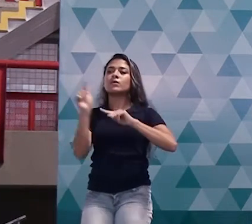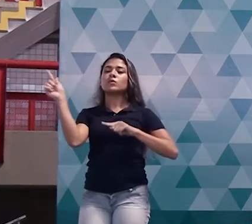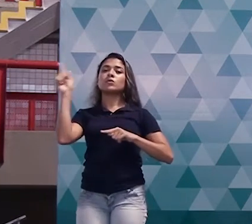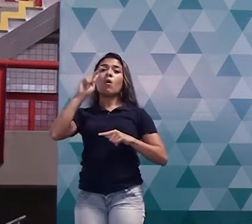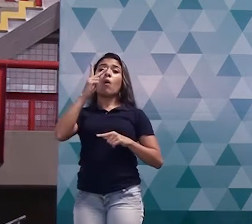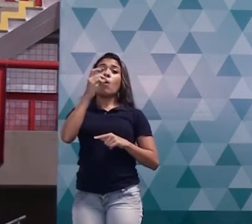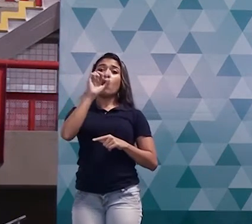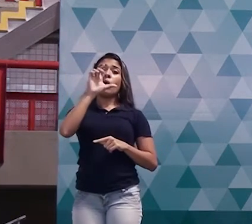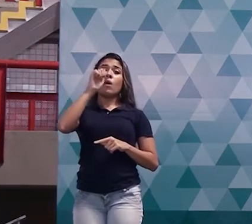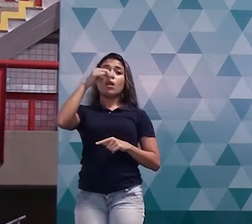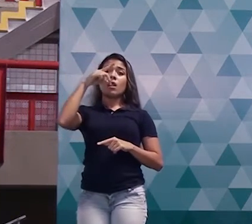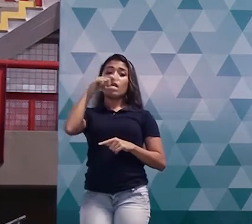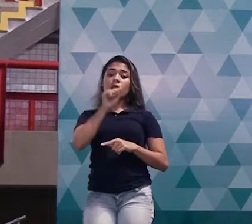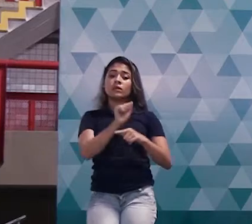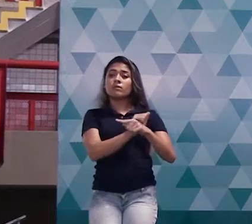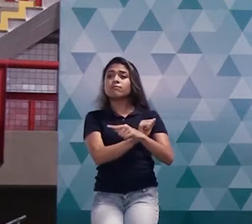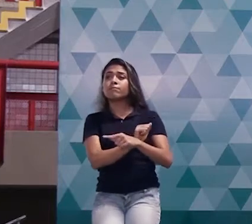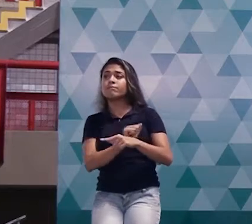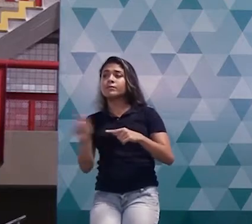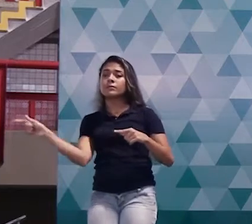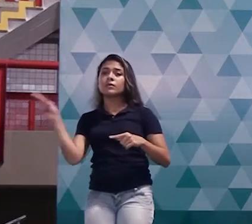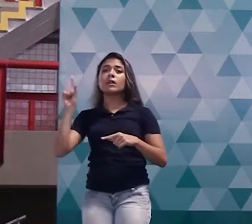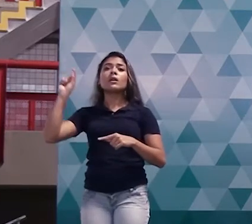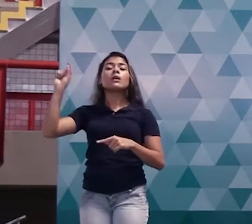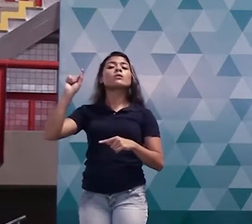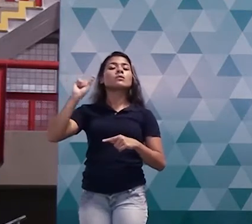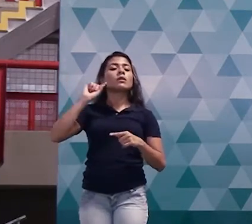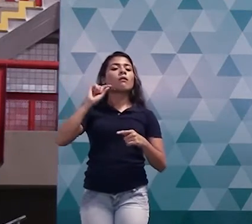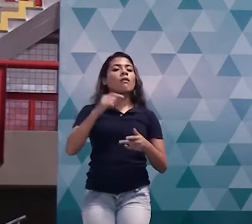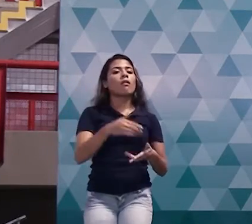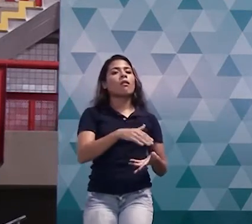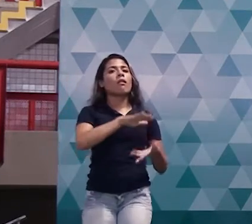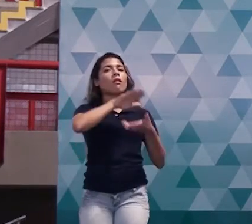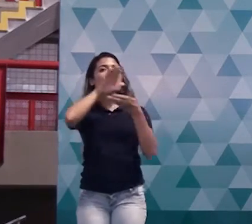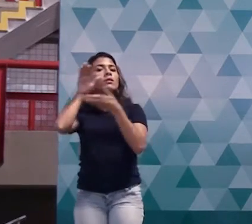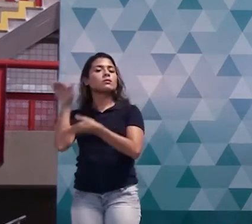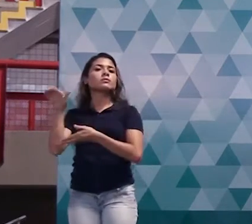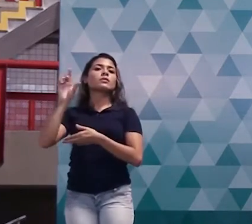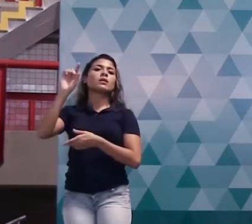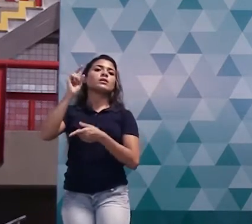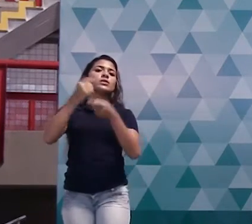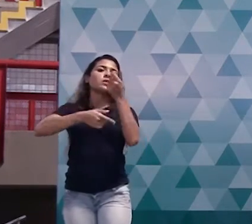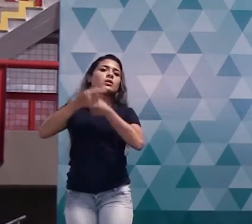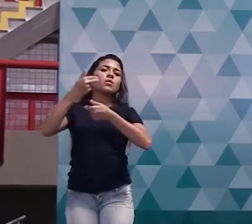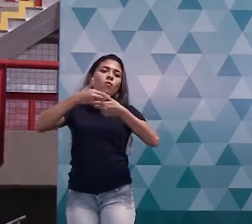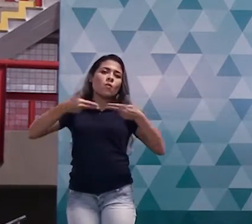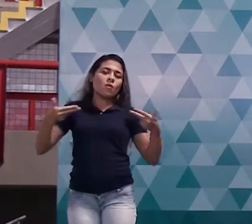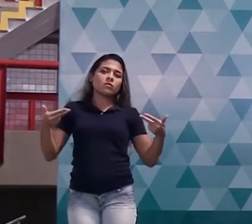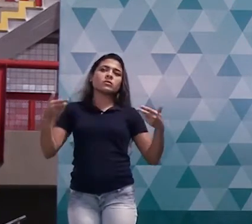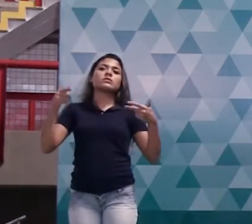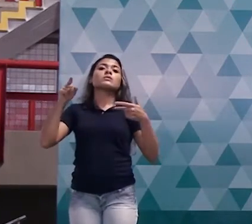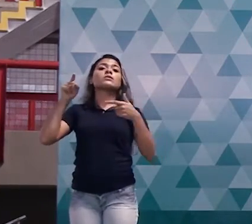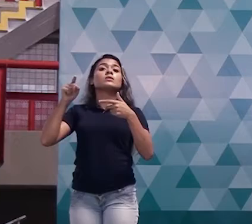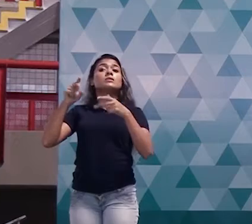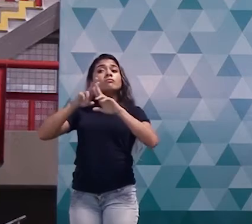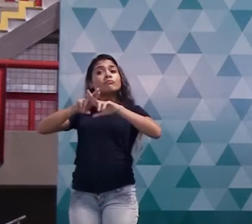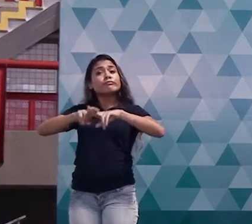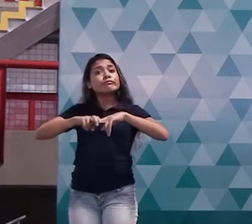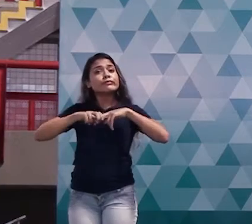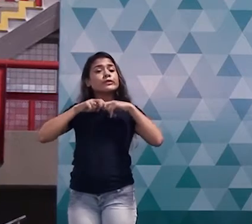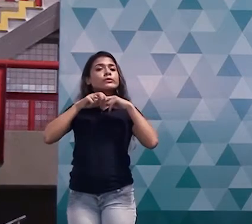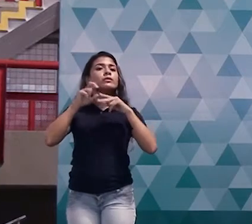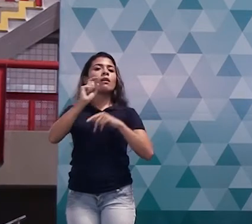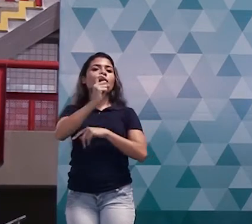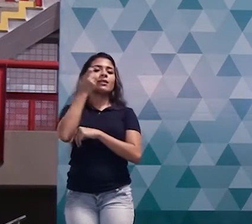toda a sua técnica e dinheiro para produzir nas Antilhas, e nós passamos a ter concorrência. Então aquele boom da nossa economia, que